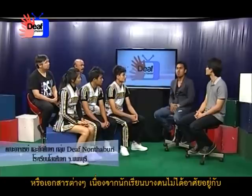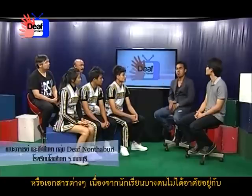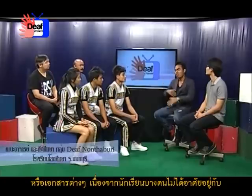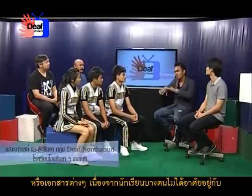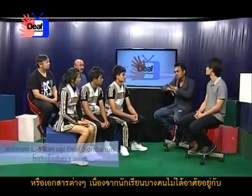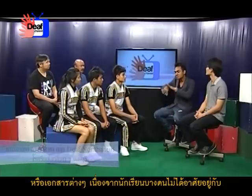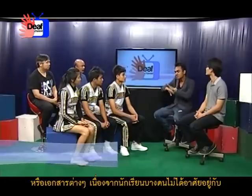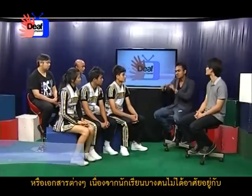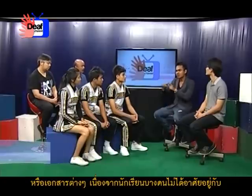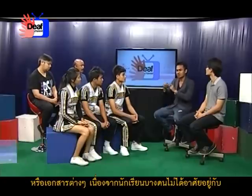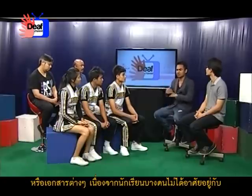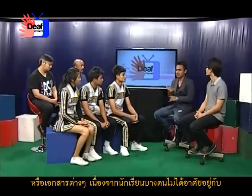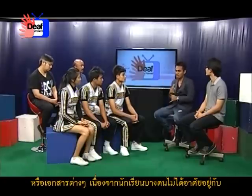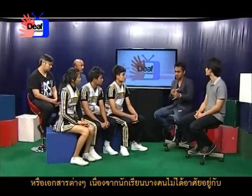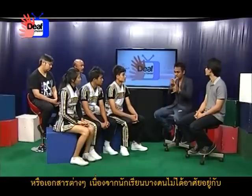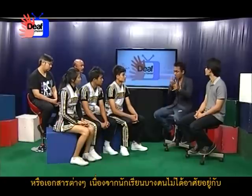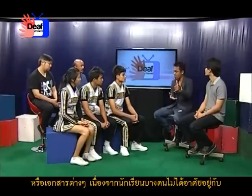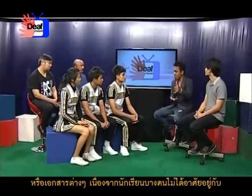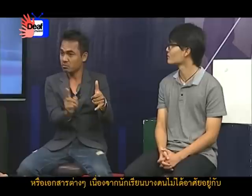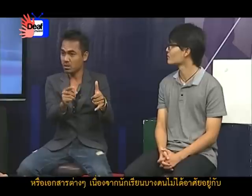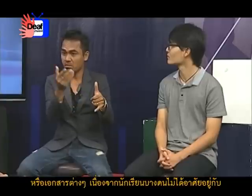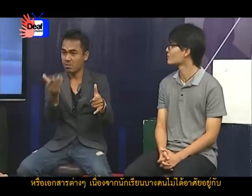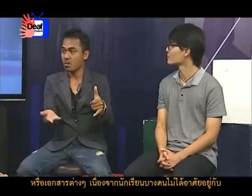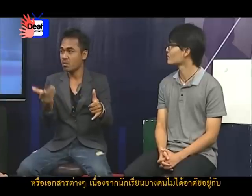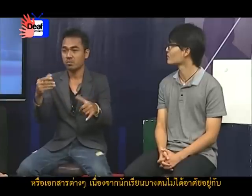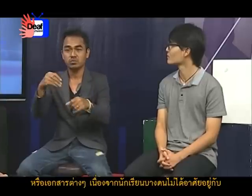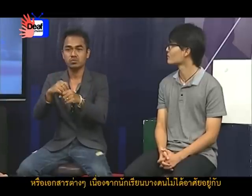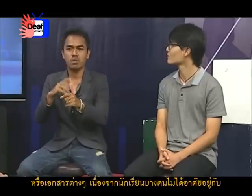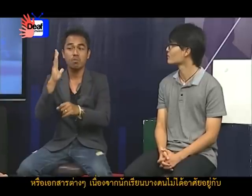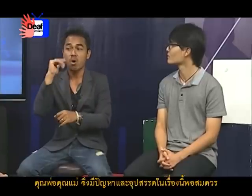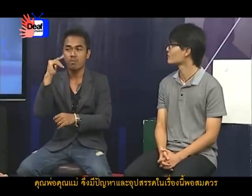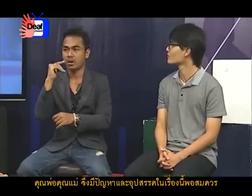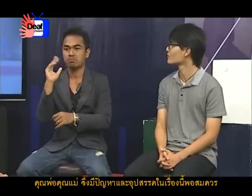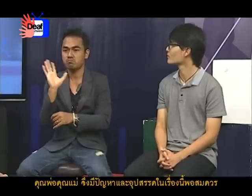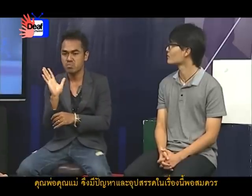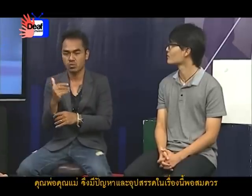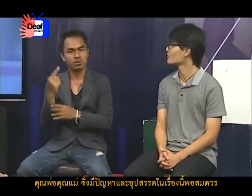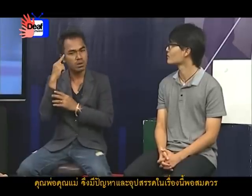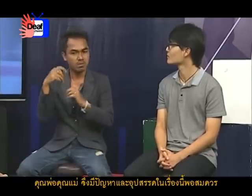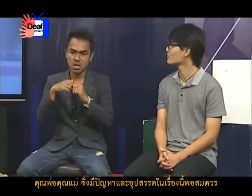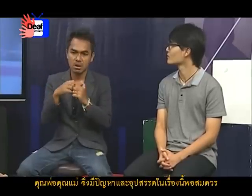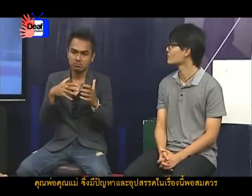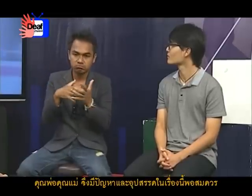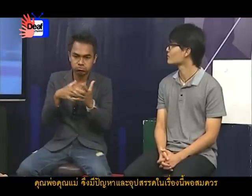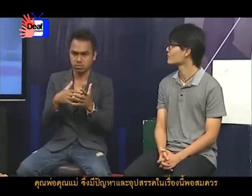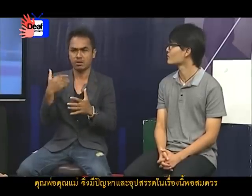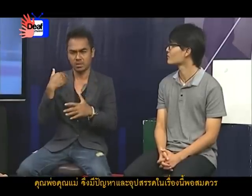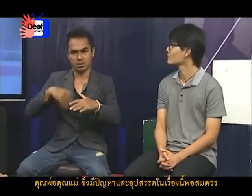ต่างๆซึ่งนักเรียนบางคนเนี่ยไม่ได้อยู่กับพ่อกับแม่โดยตรงเพราะฉะนั้นปัญหาอุปสรรคในเรื่องเอกสารนะครับก็มีปัญหา